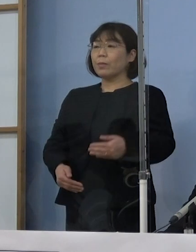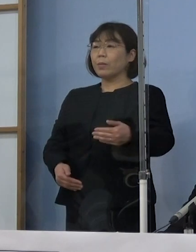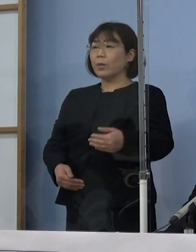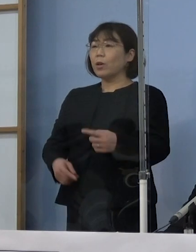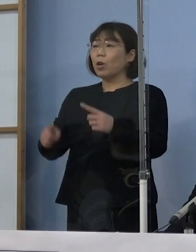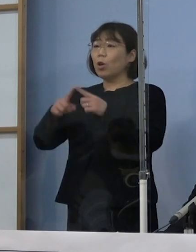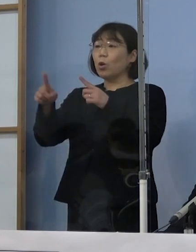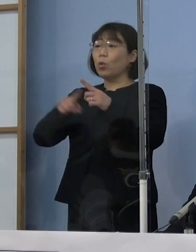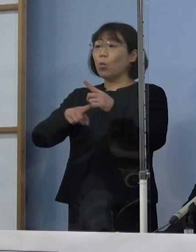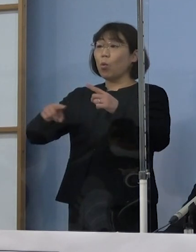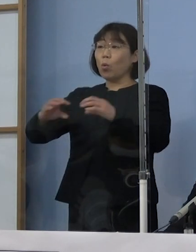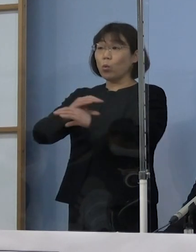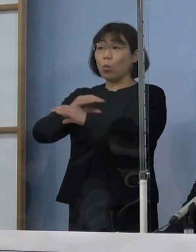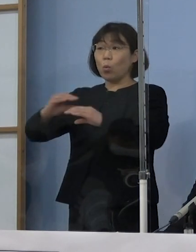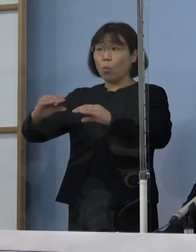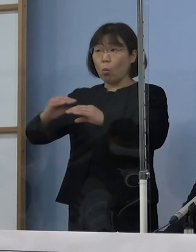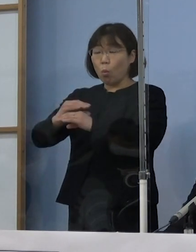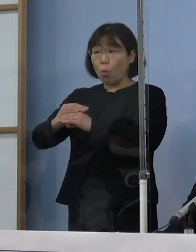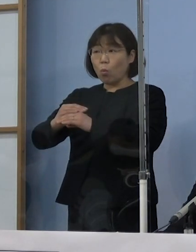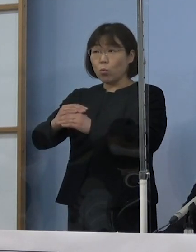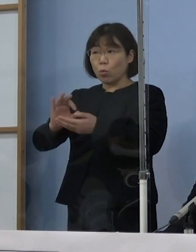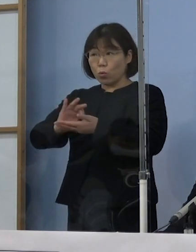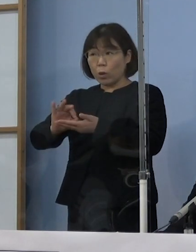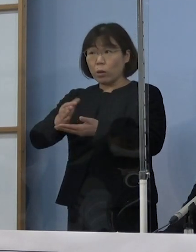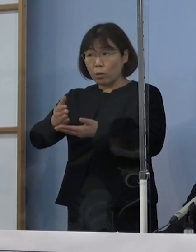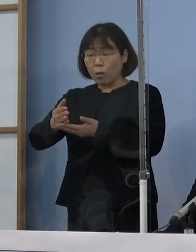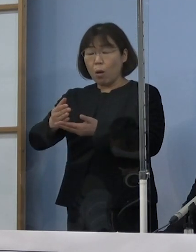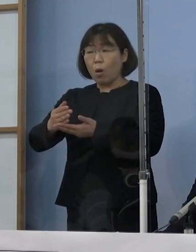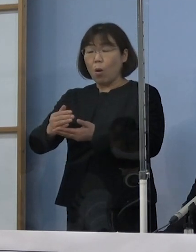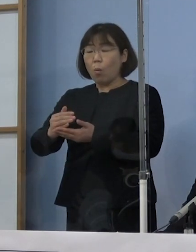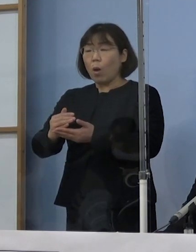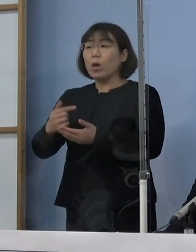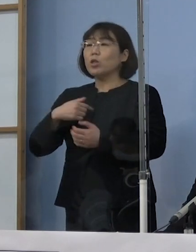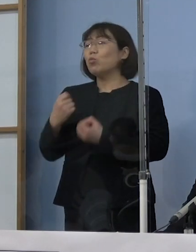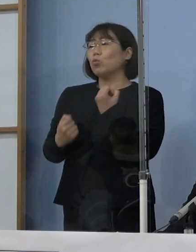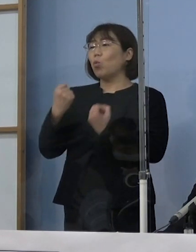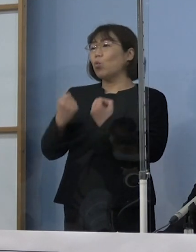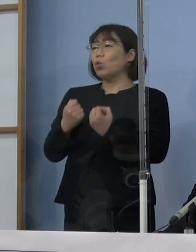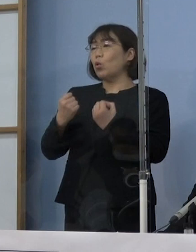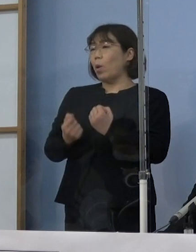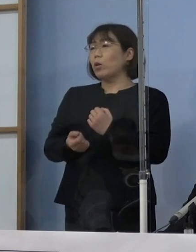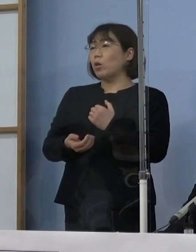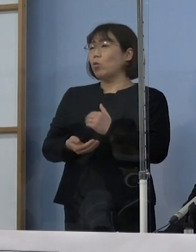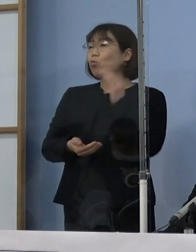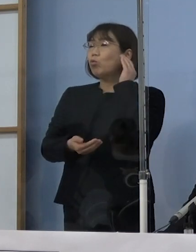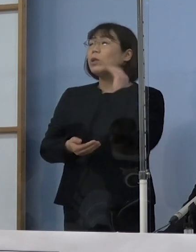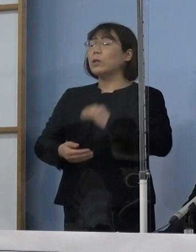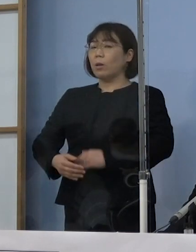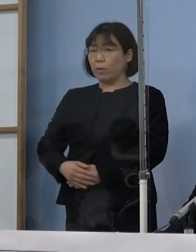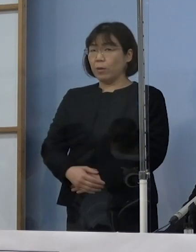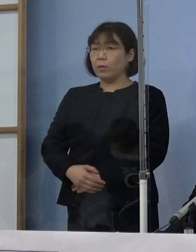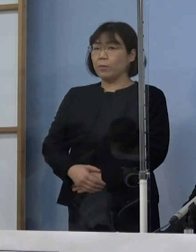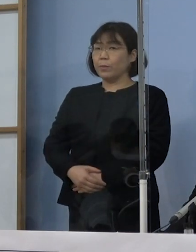そこで公共交通機関に利用して るとか、は伺ってはおりません。自家用車ですね。はい。